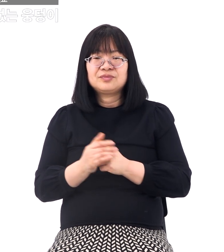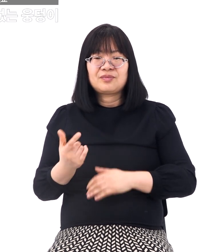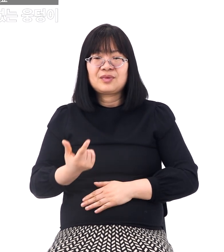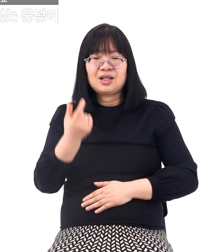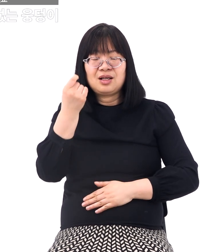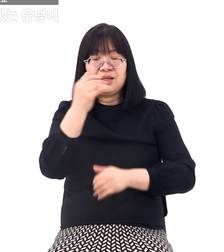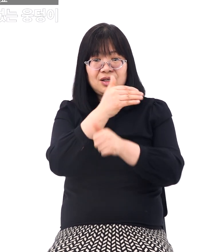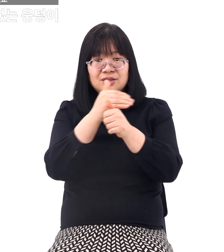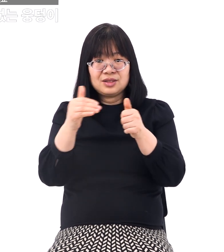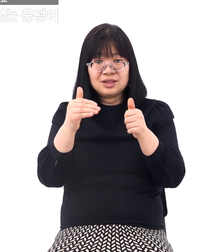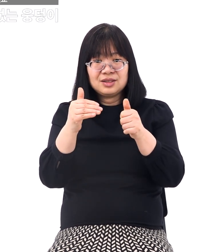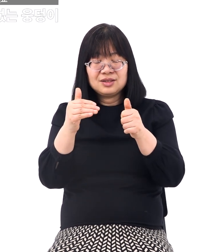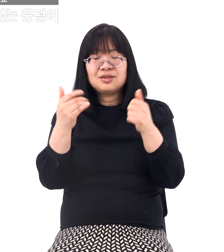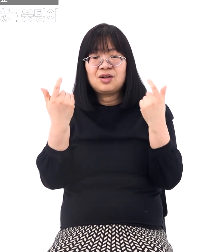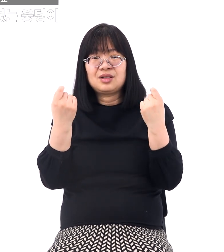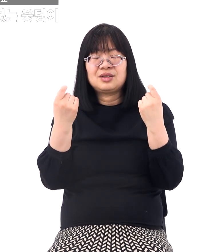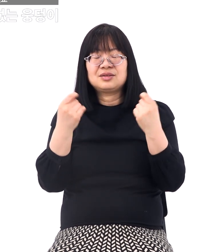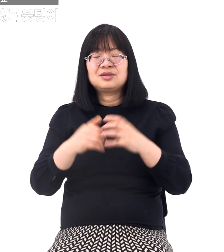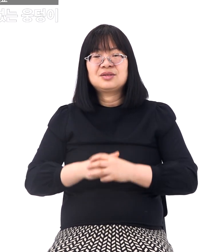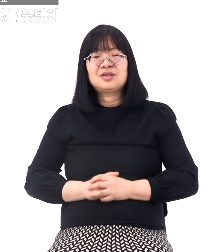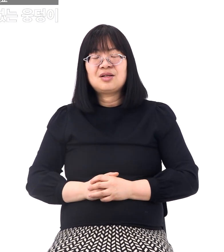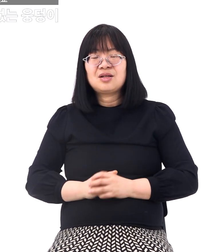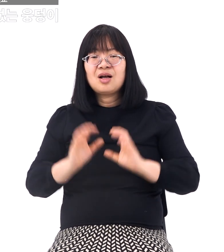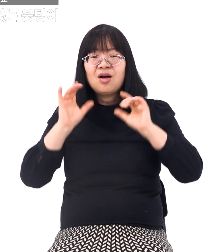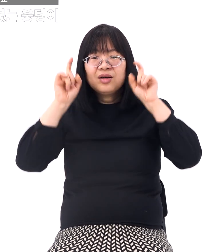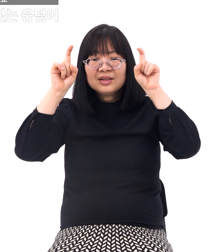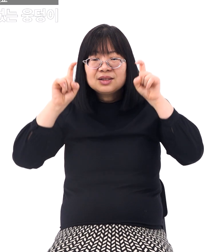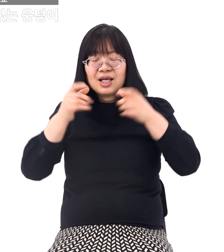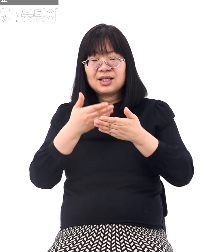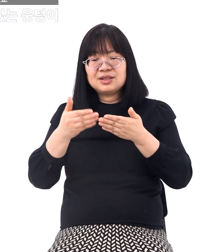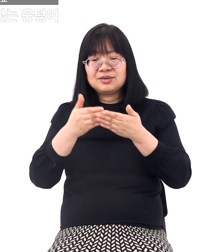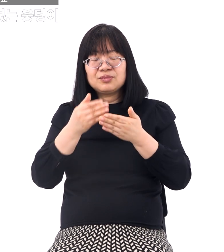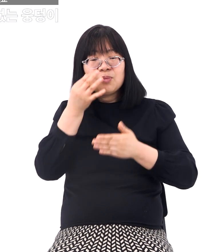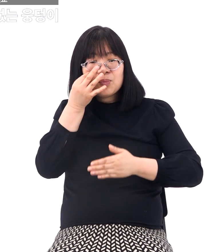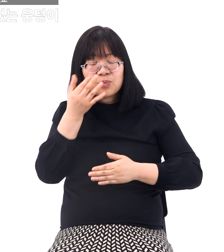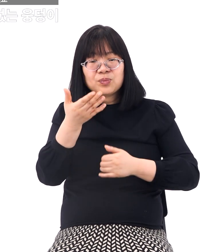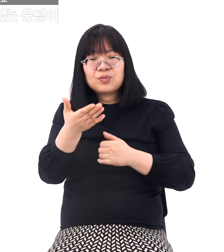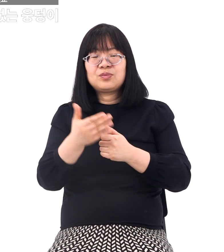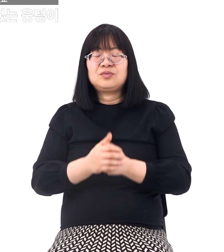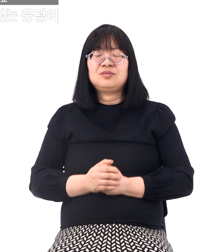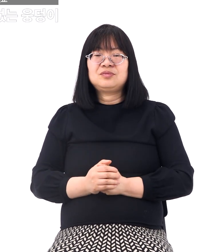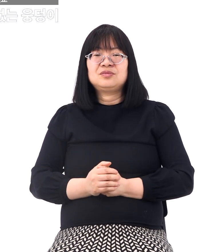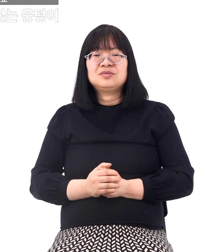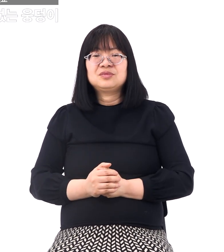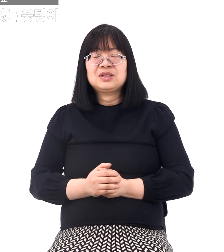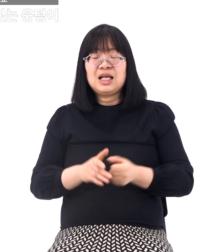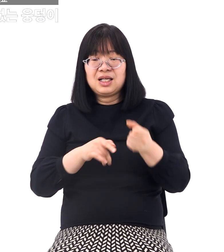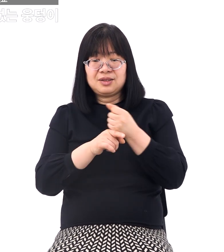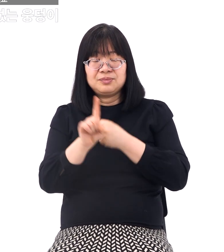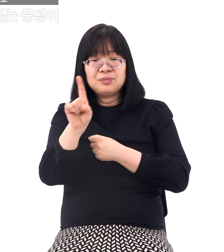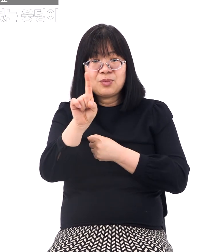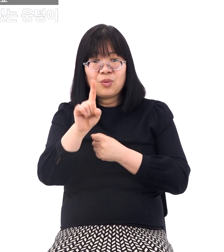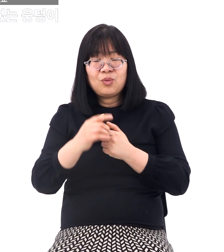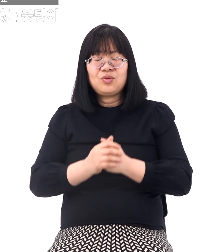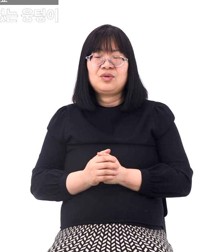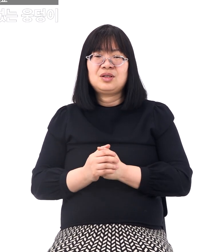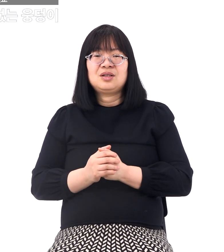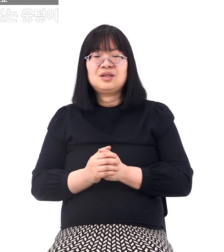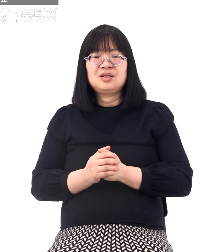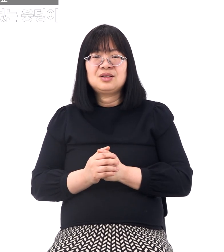일찍이 죽임을 당한 것 같은 어린 양의 그림이 보여집니다. 이게 무슨 뜻이죠?